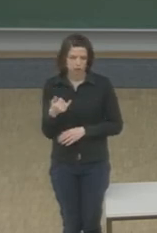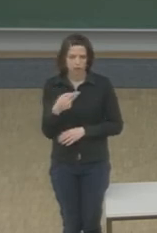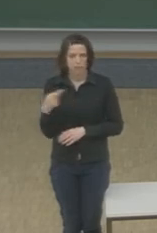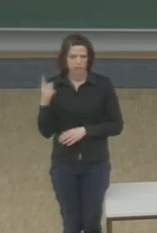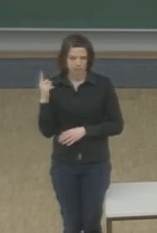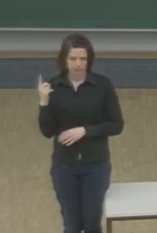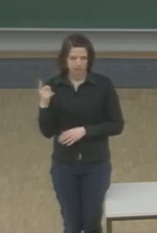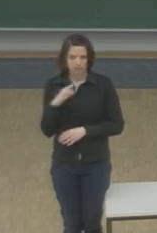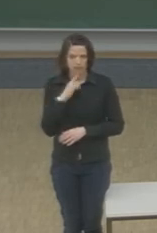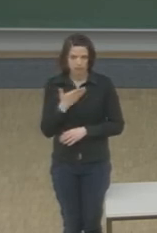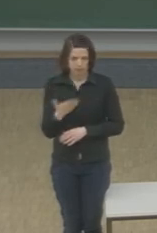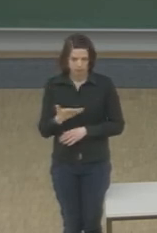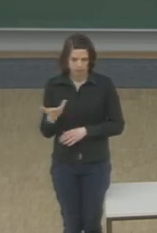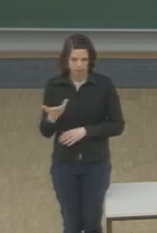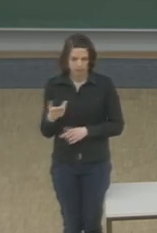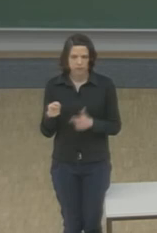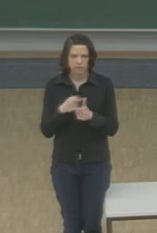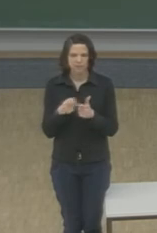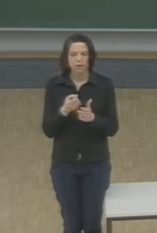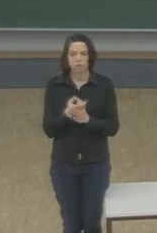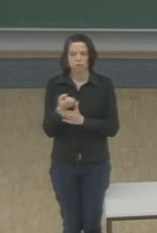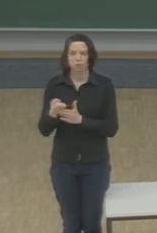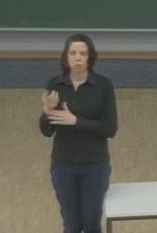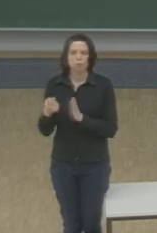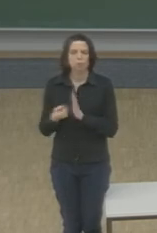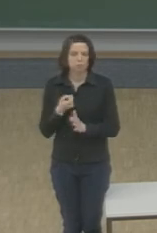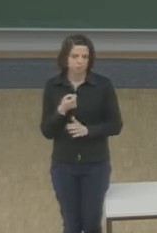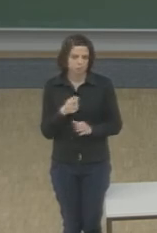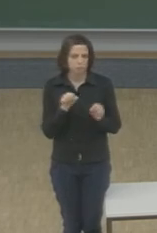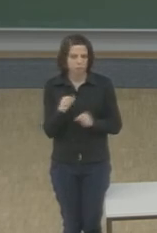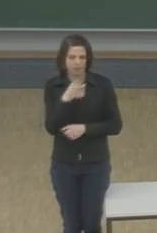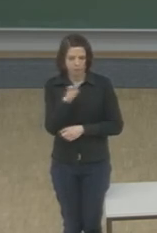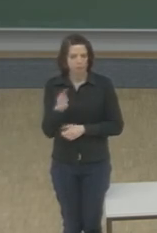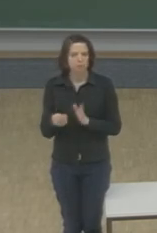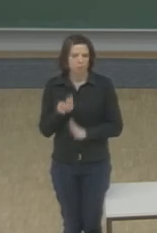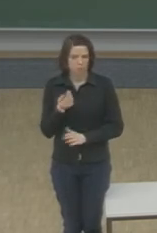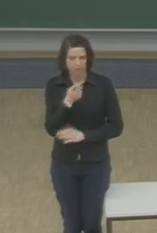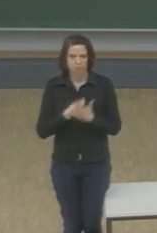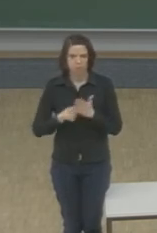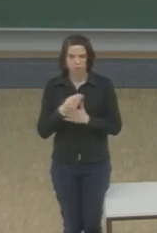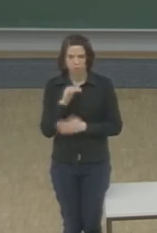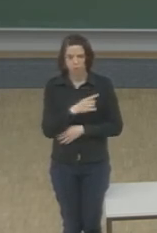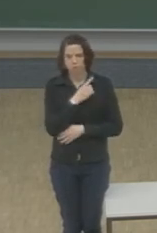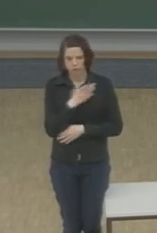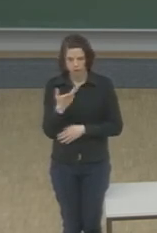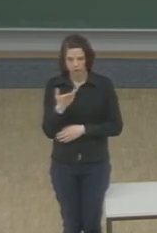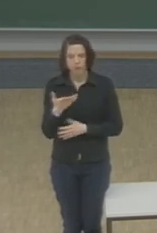Hartig. Er benennt im Wesentlichen zwei Ursprünge des Kompetenzbegriffs. Die sprach-